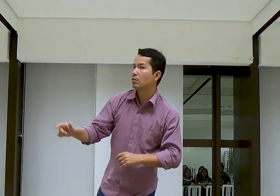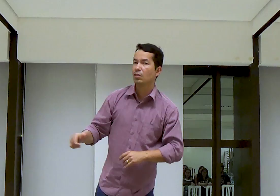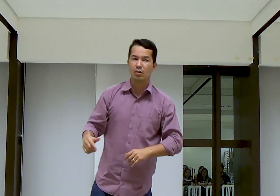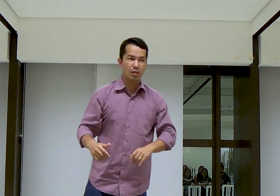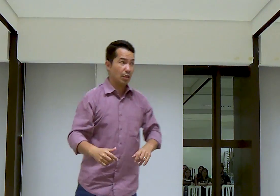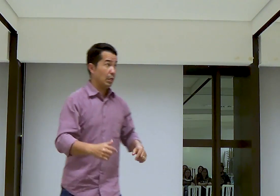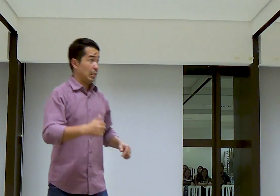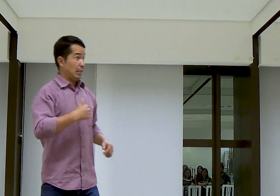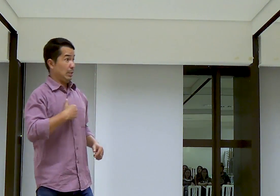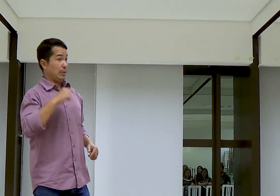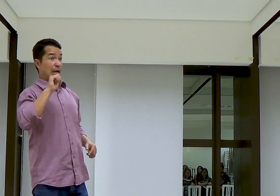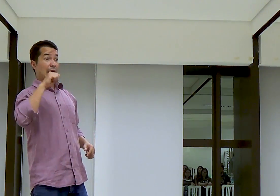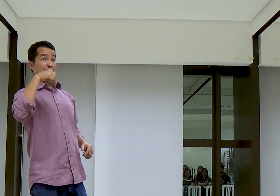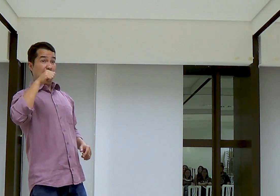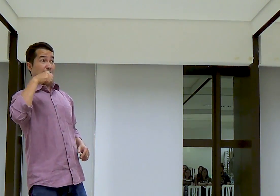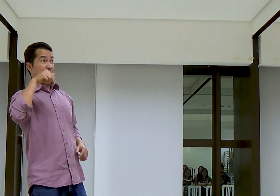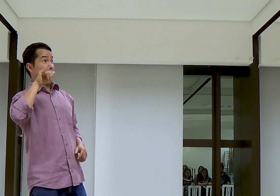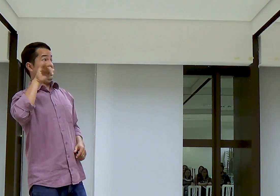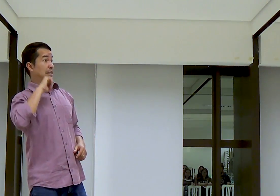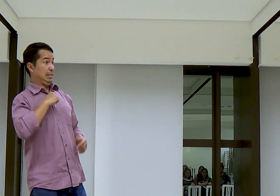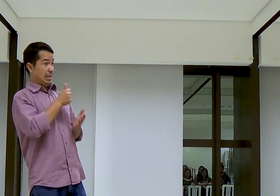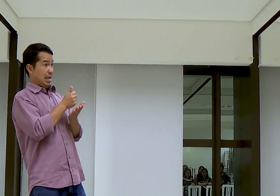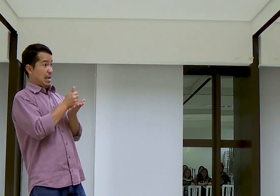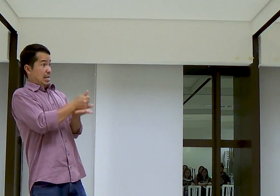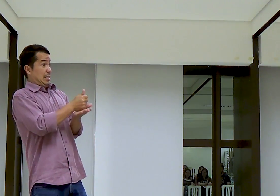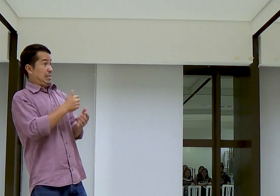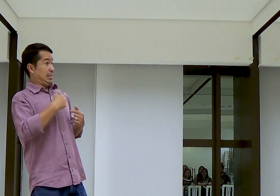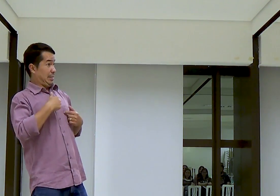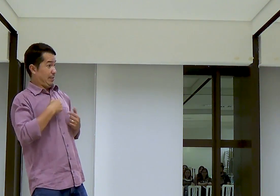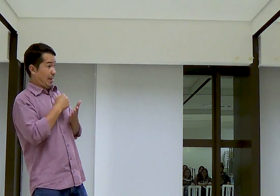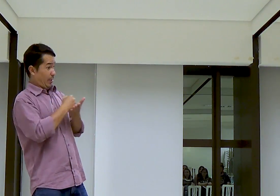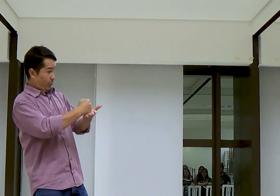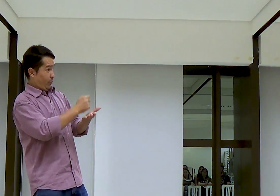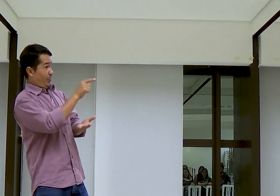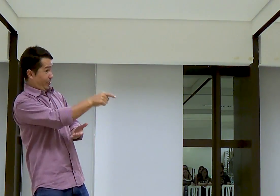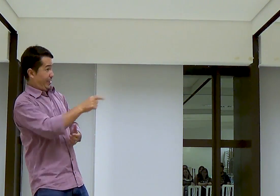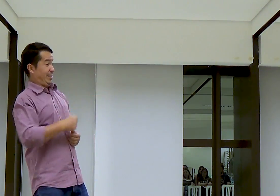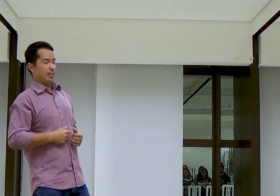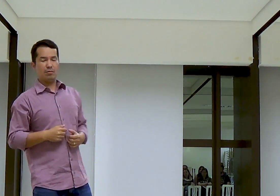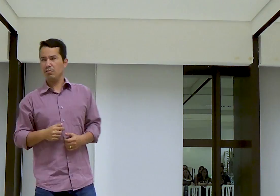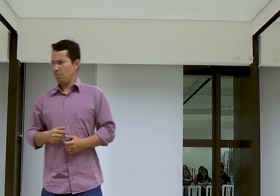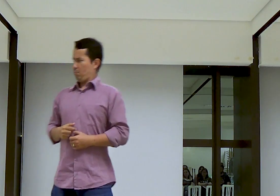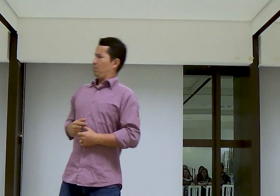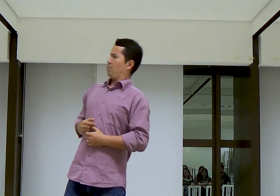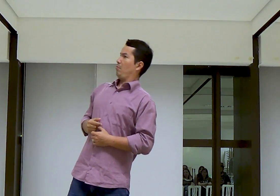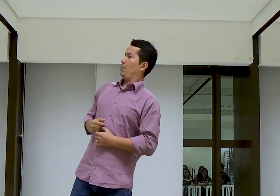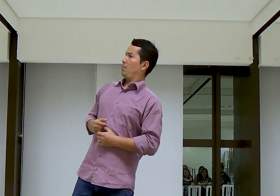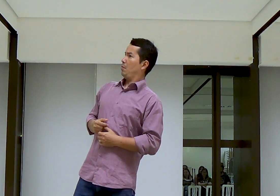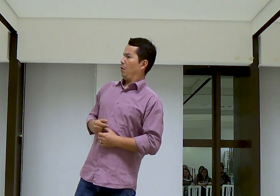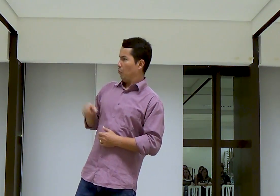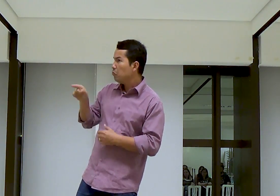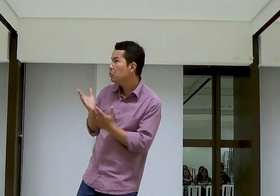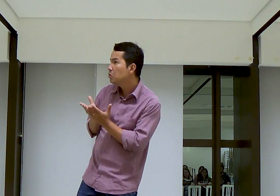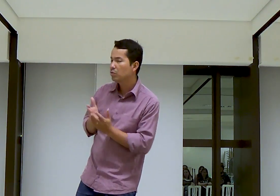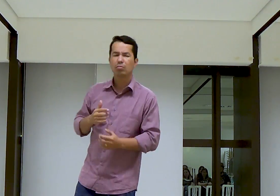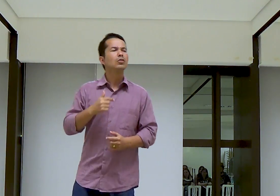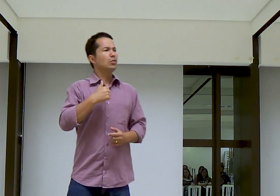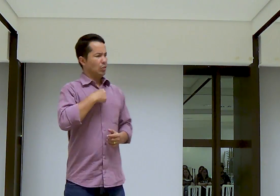enxergar e diz: ué, quem é você? Olha, eu é que estou te ajudando, eu estou cuidando de você. Você